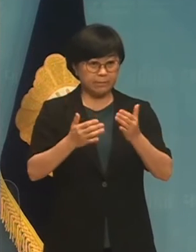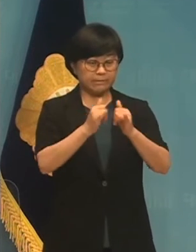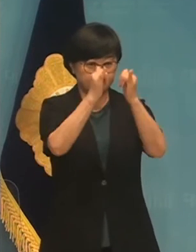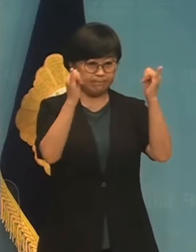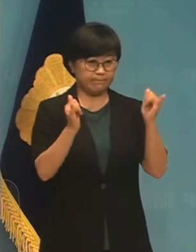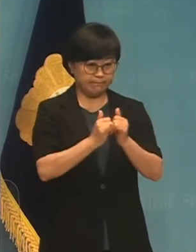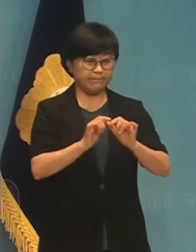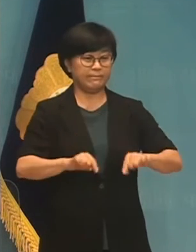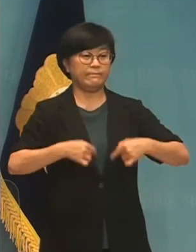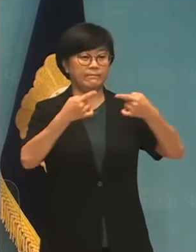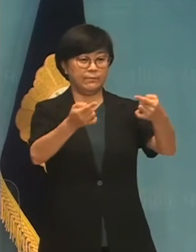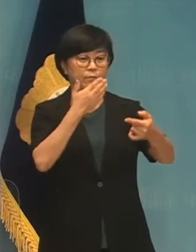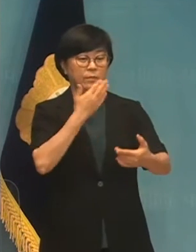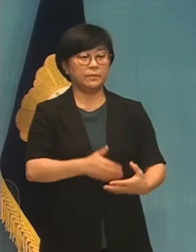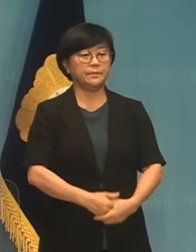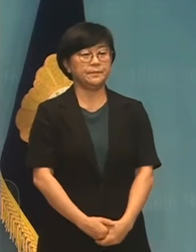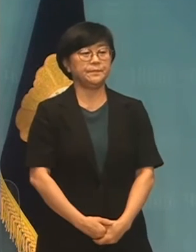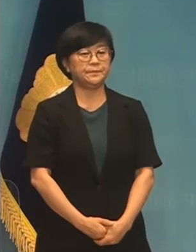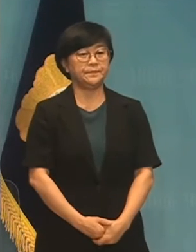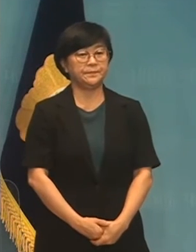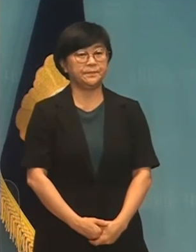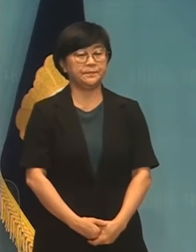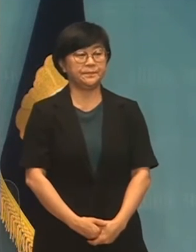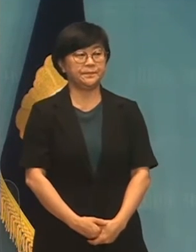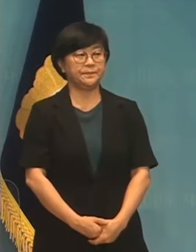사회로 나아갈 것입니다.